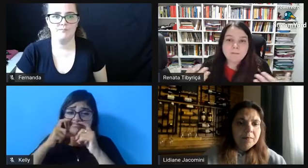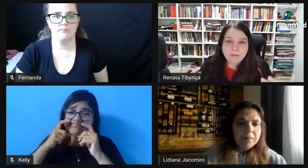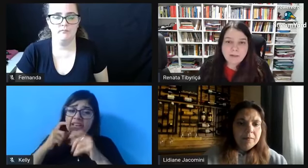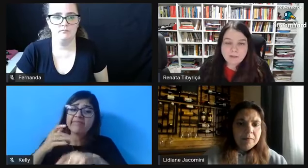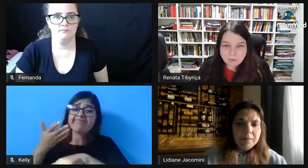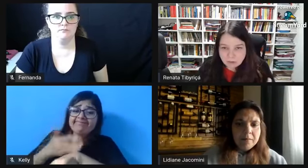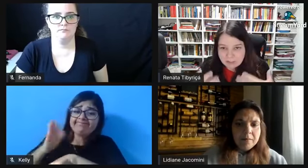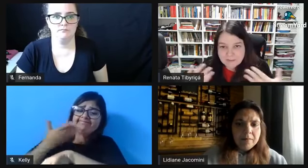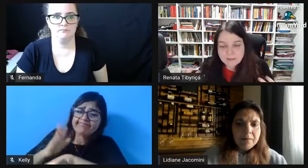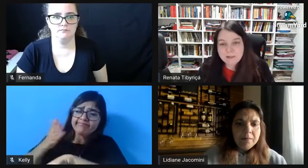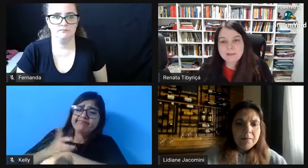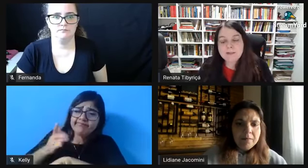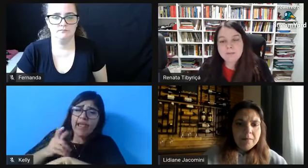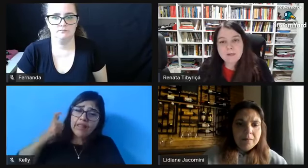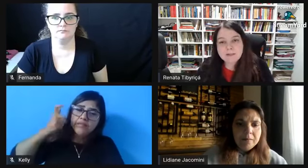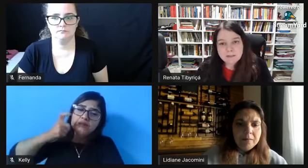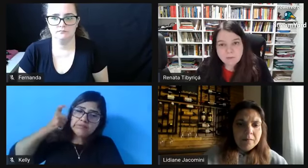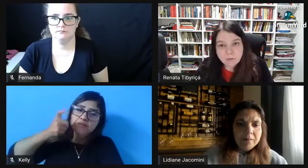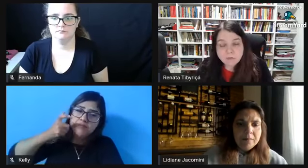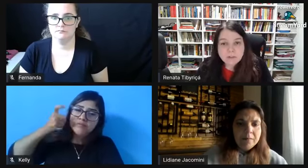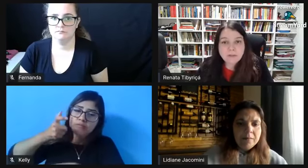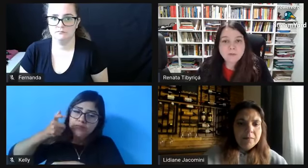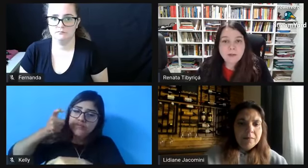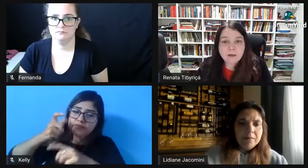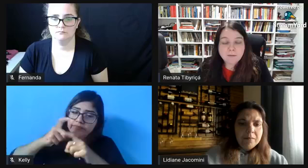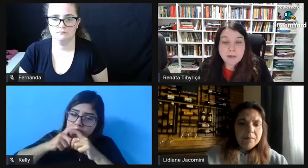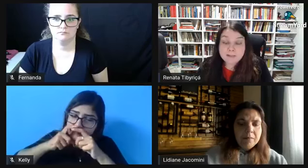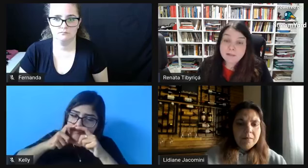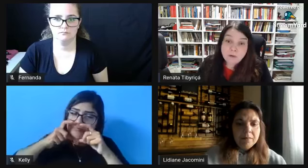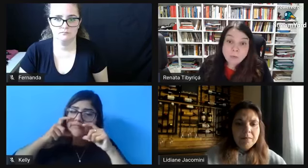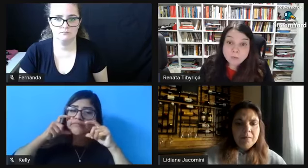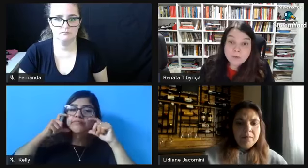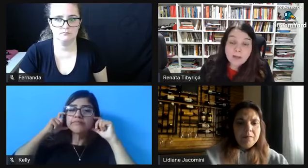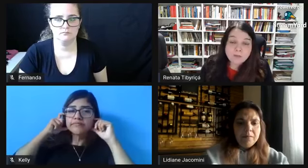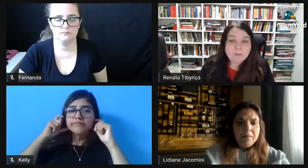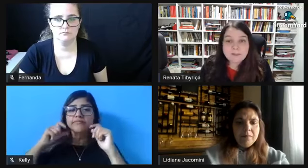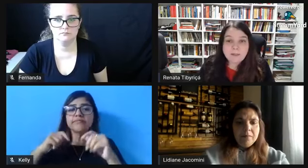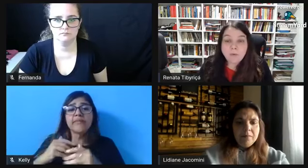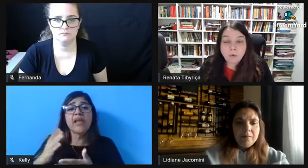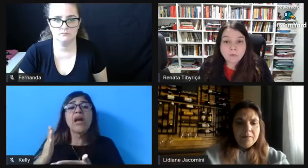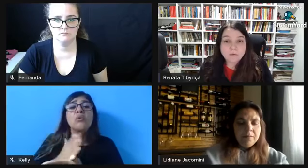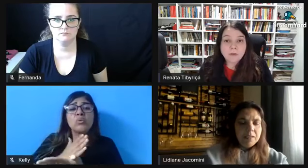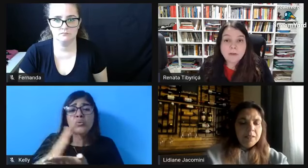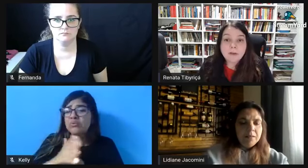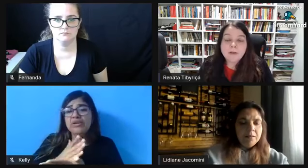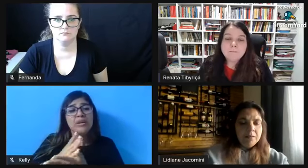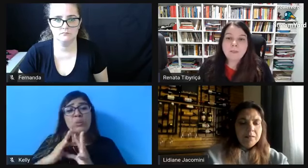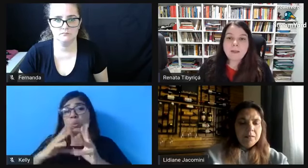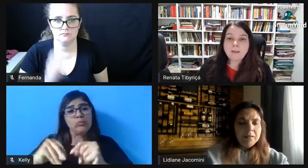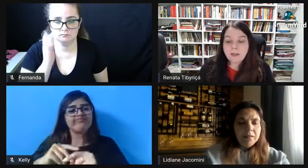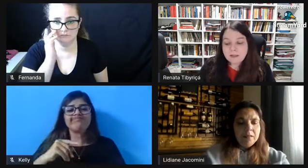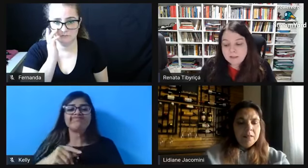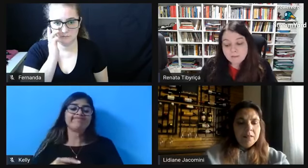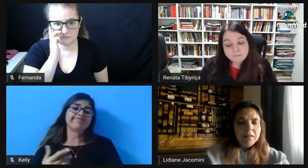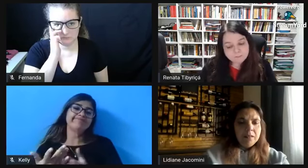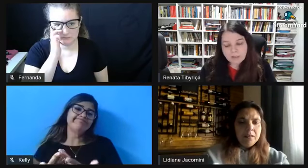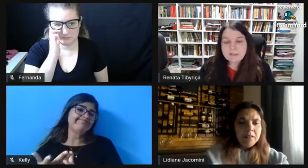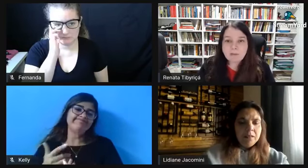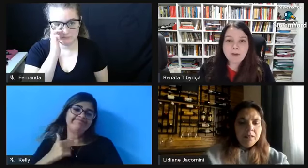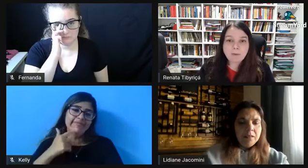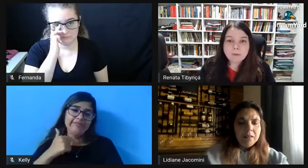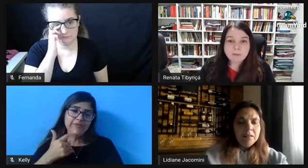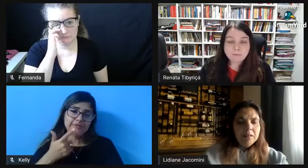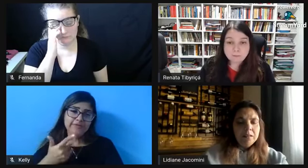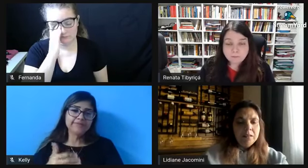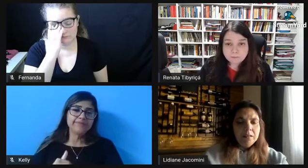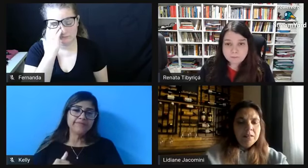para gerar essa dessensibilização e conseguir usar máscara, em alguns casos, mas nem todos. E aí, quem